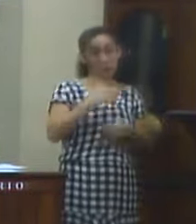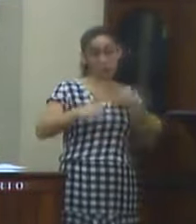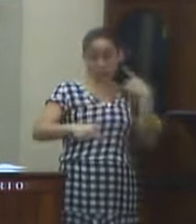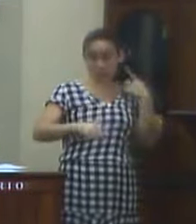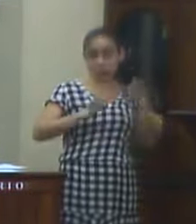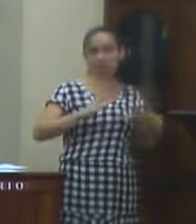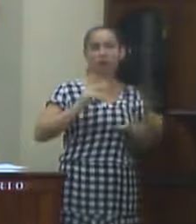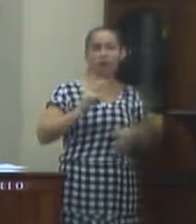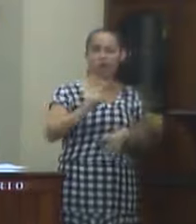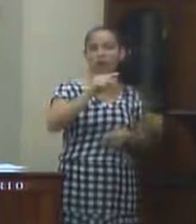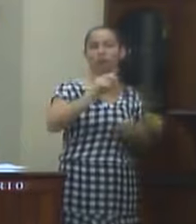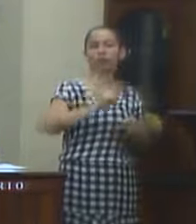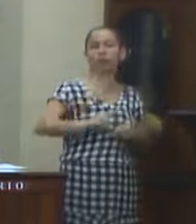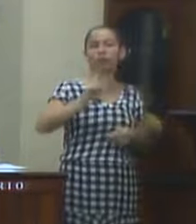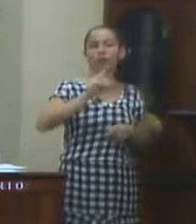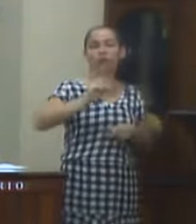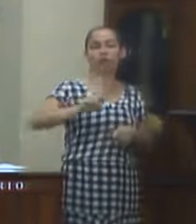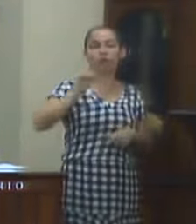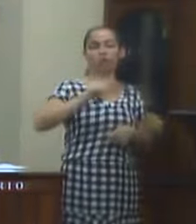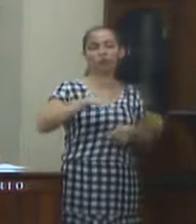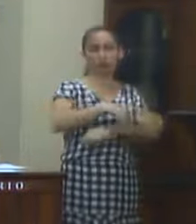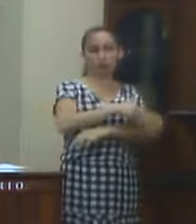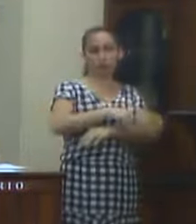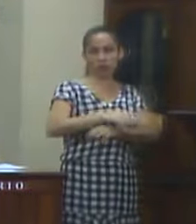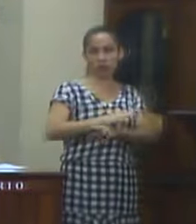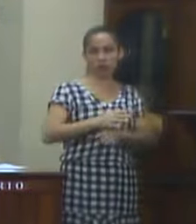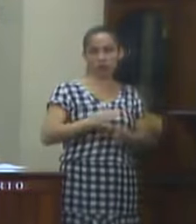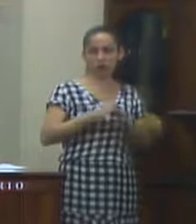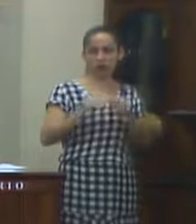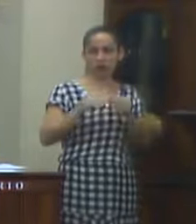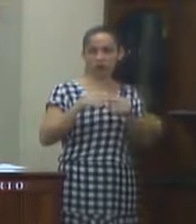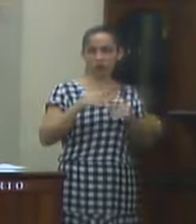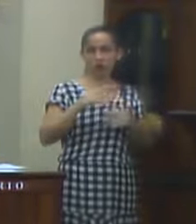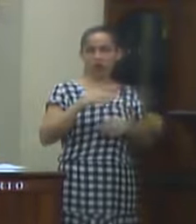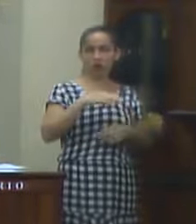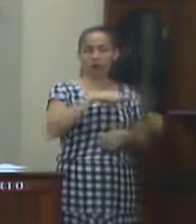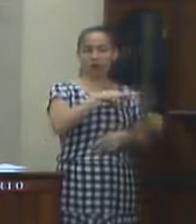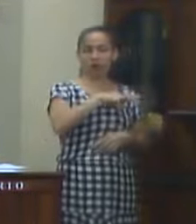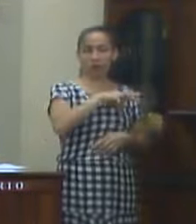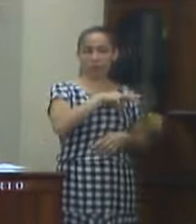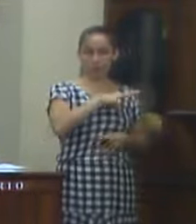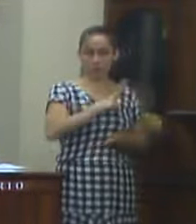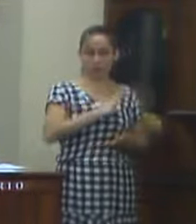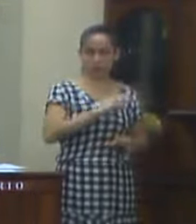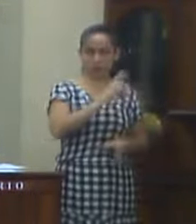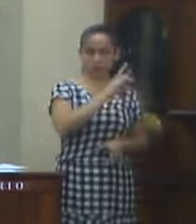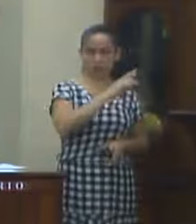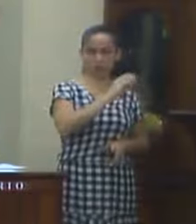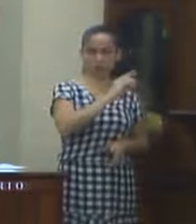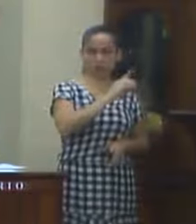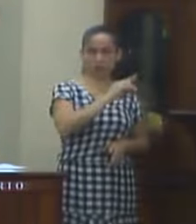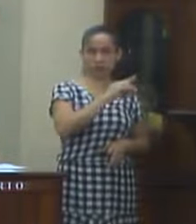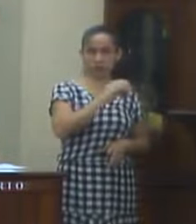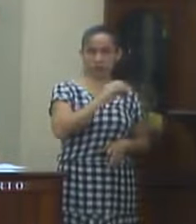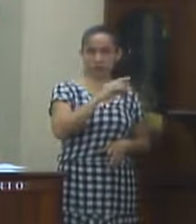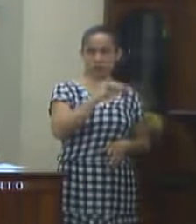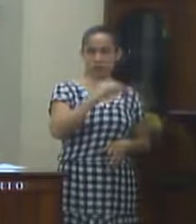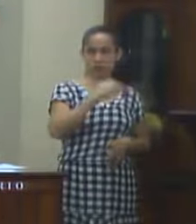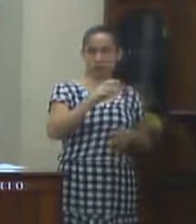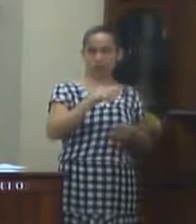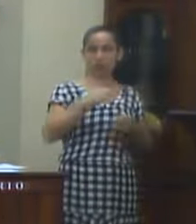foto em anexo. Pedimos que haja incentivo para que o deliberado judicialmente seja